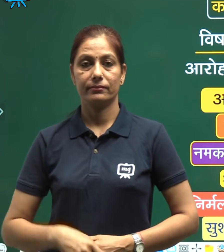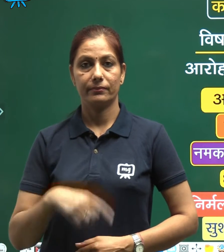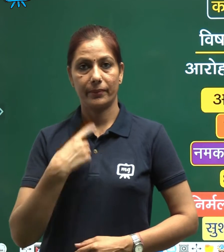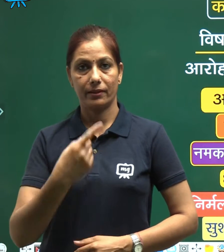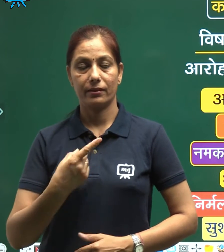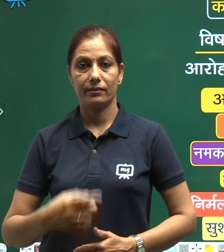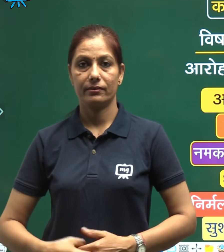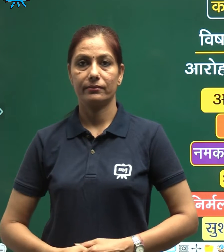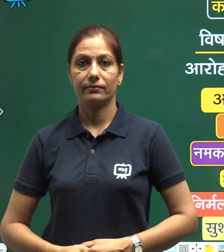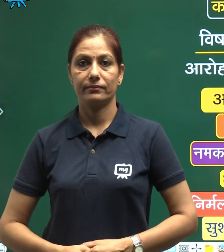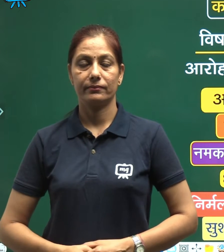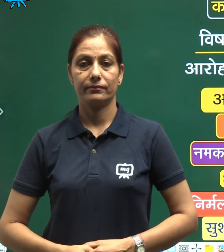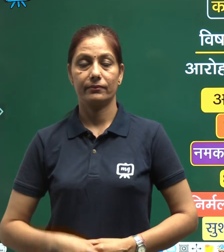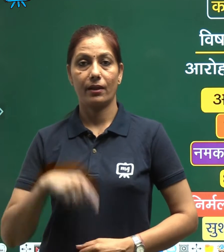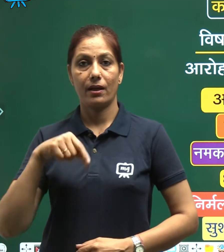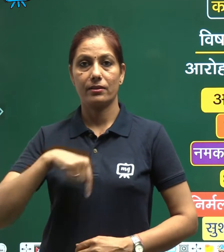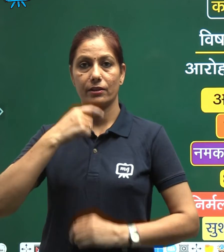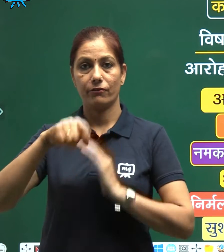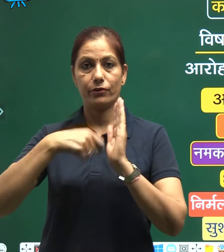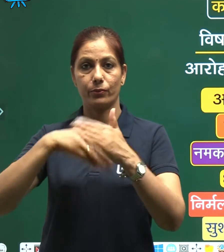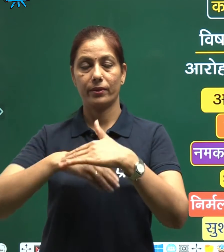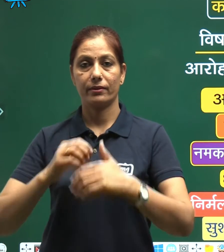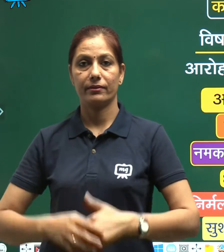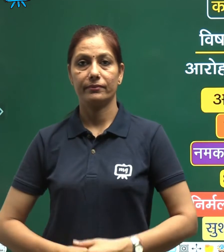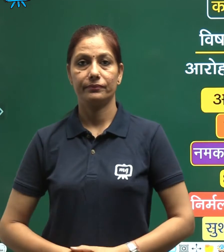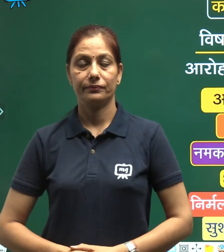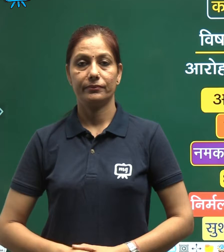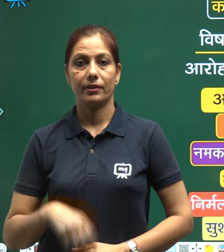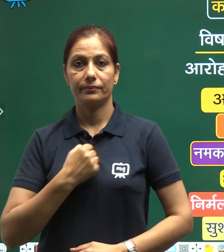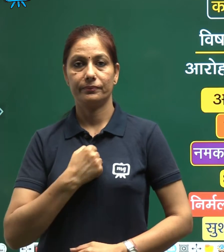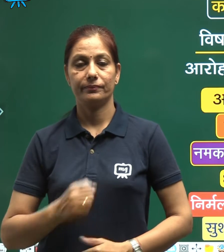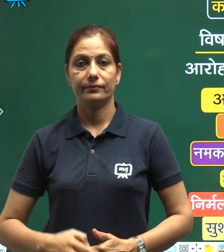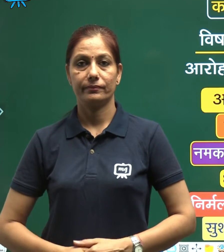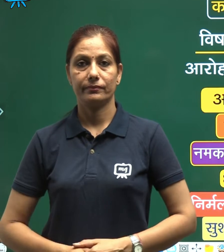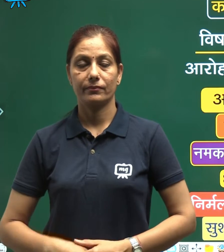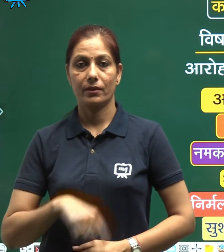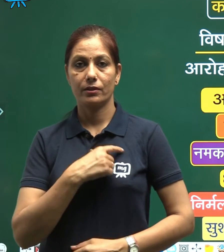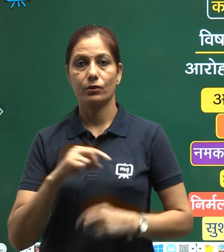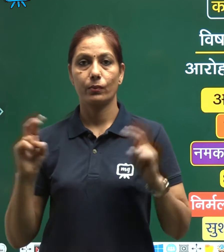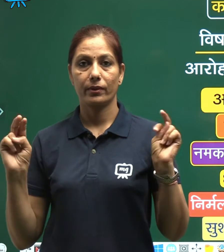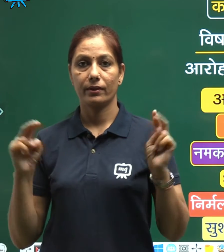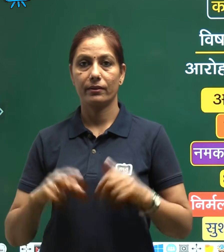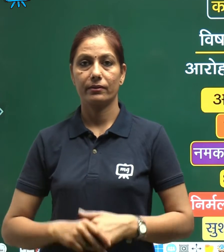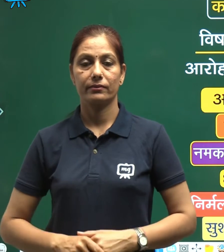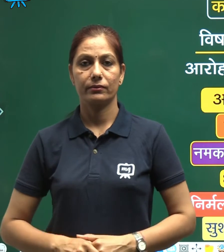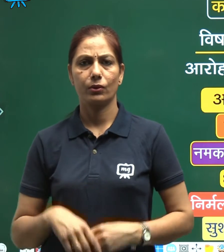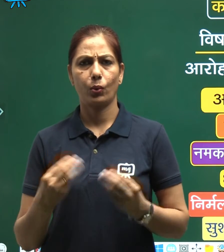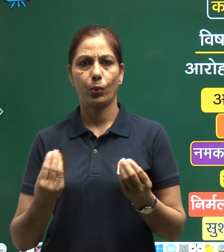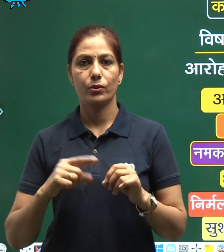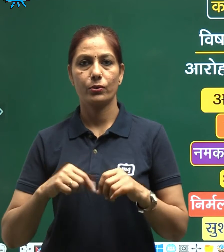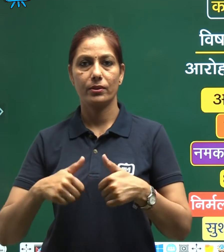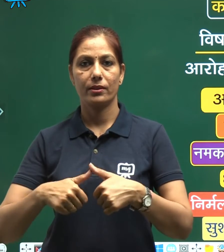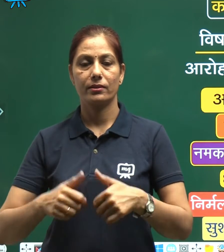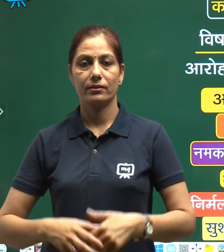गई थी। आज के वीडियो में हम इस अध्याय के कुछ